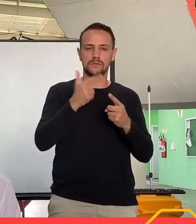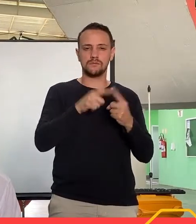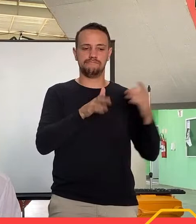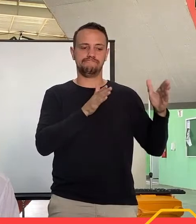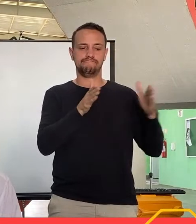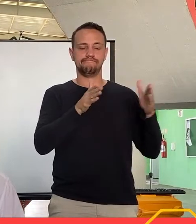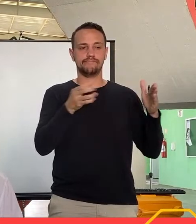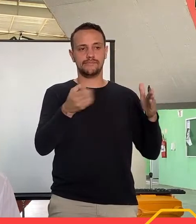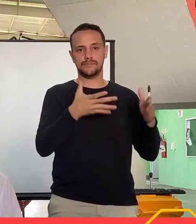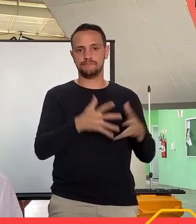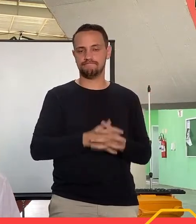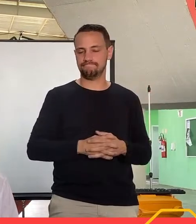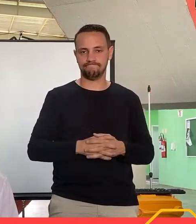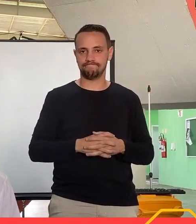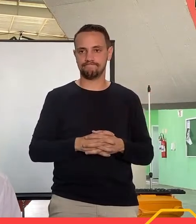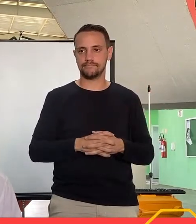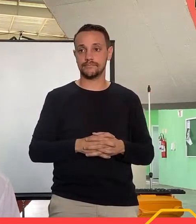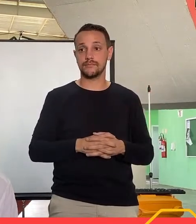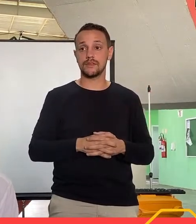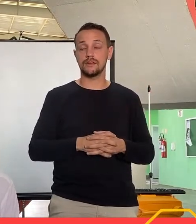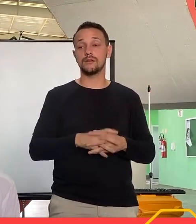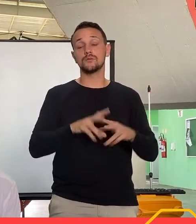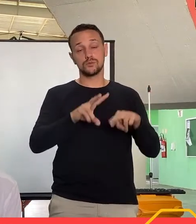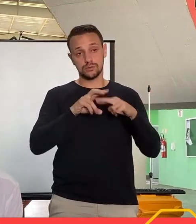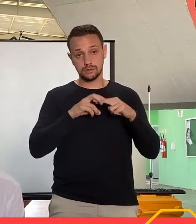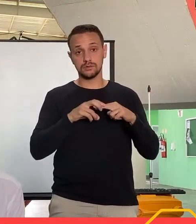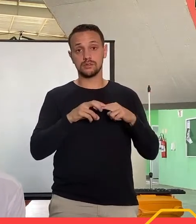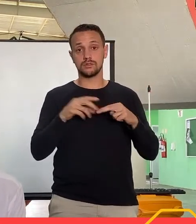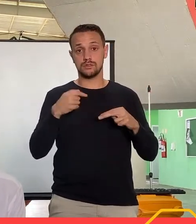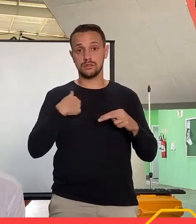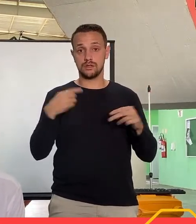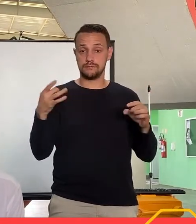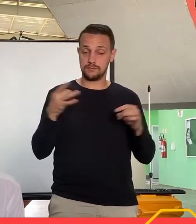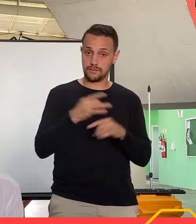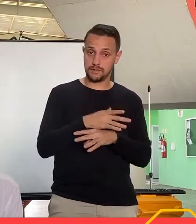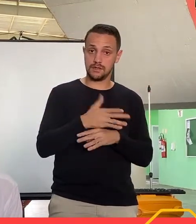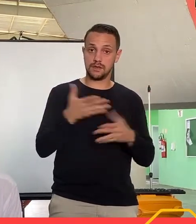contemporâneo, ao qual, e eu termino aqui, se soma